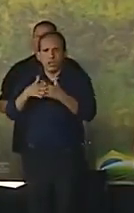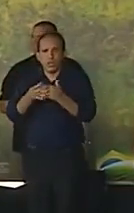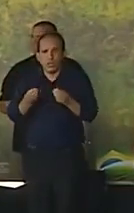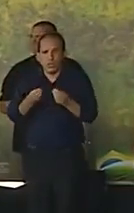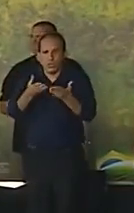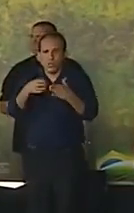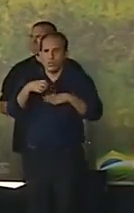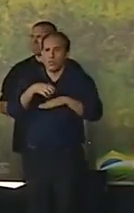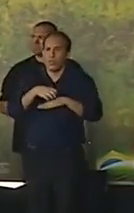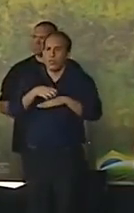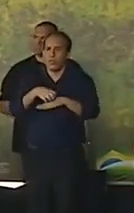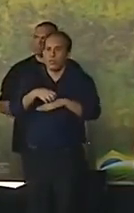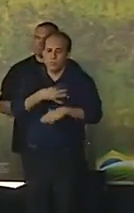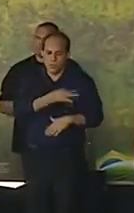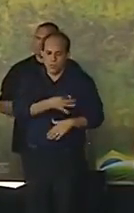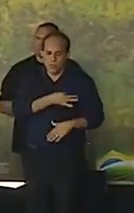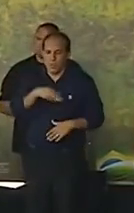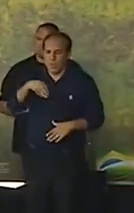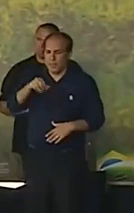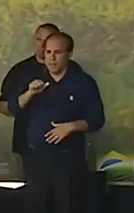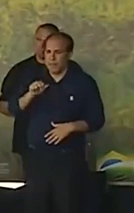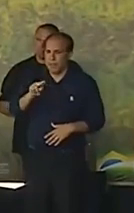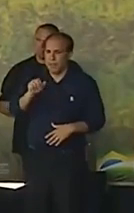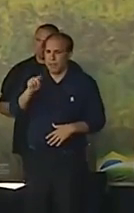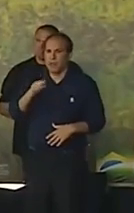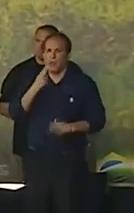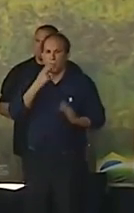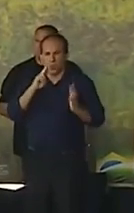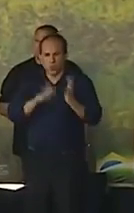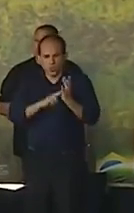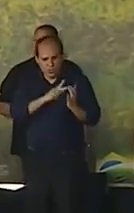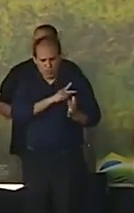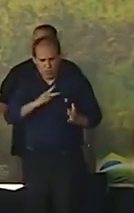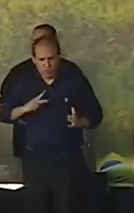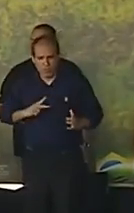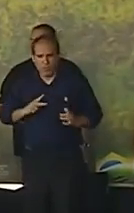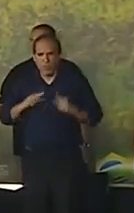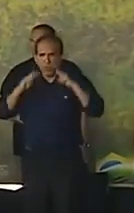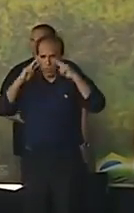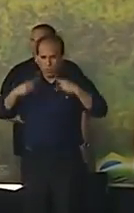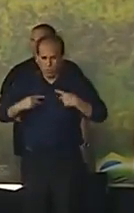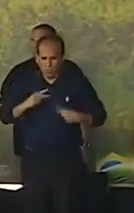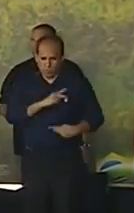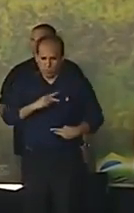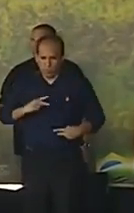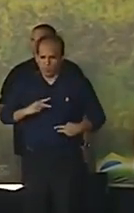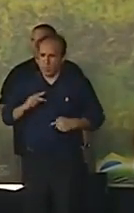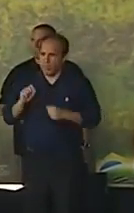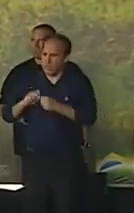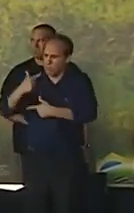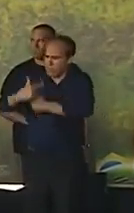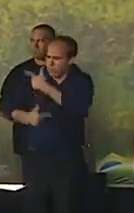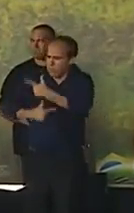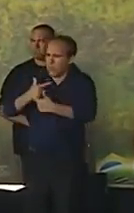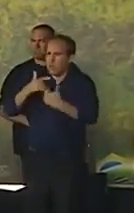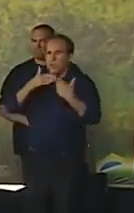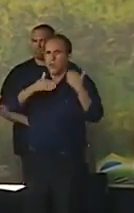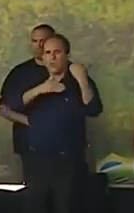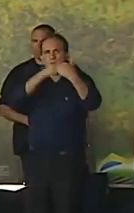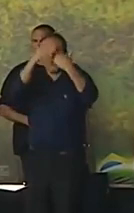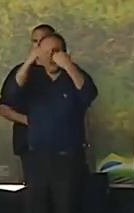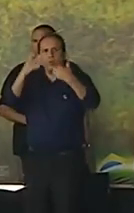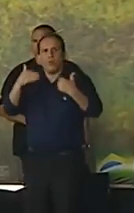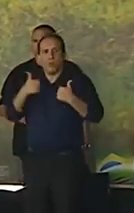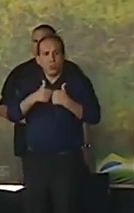Medalha do Mérito Mauá em reconhecimento público pela inestimável colaboração prestada ao desenvolvimento